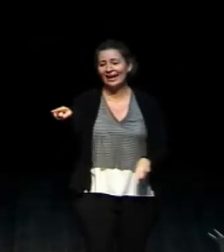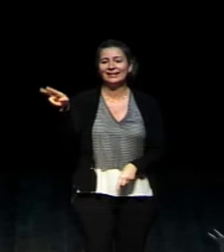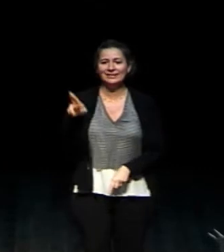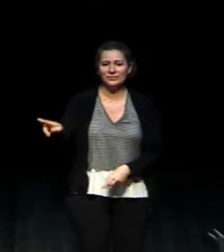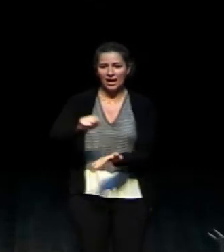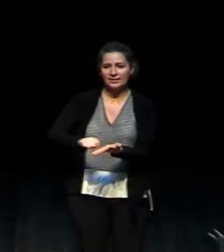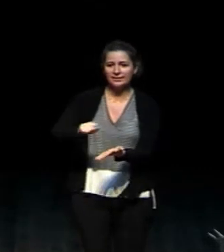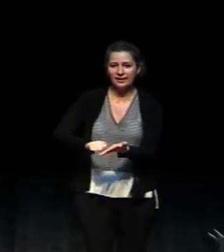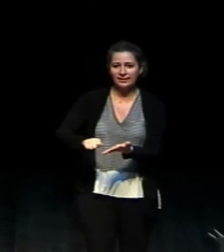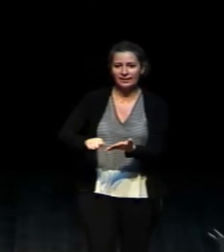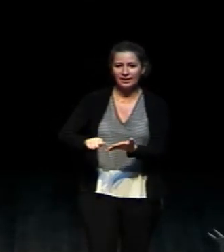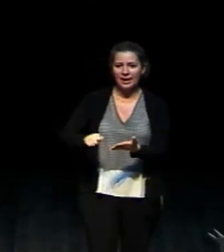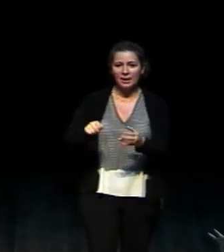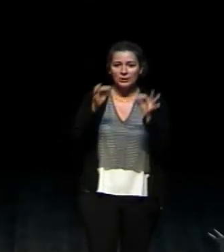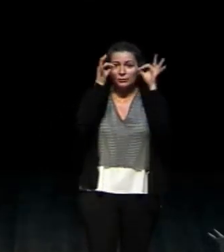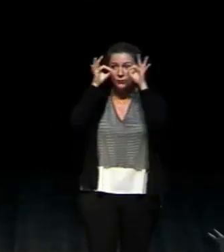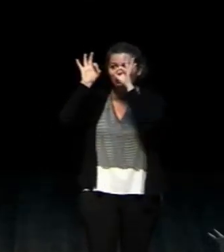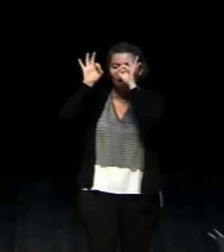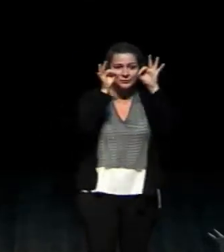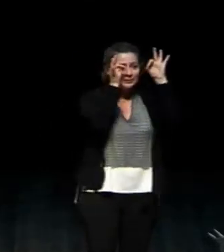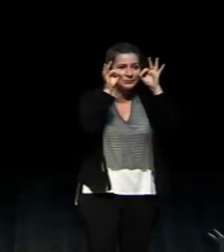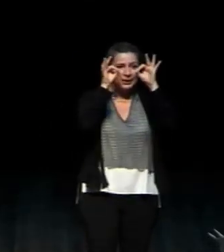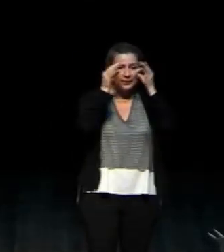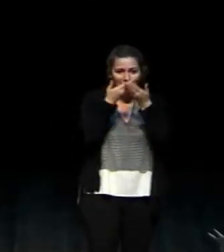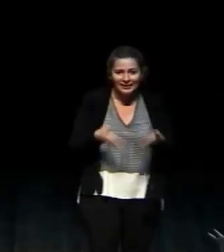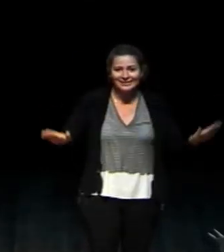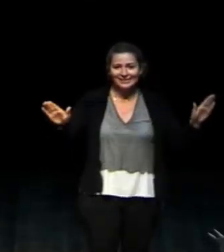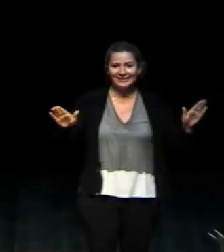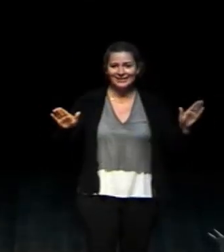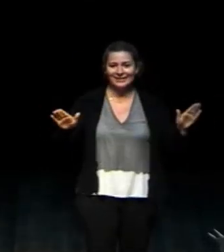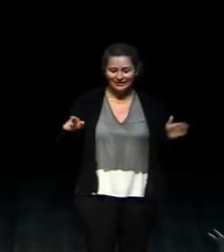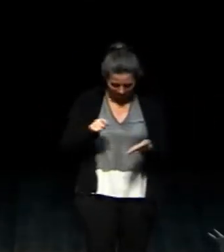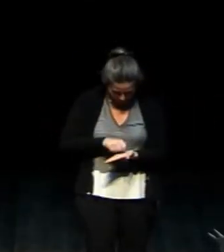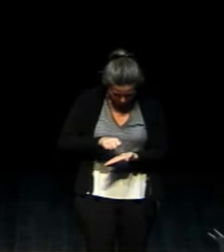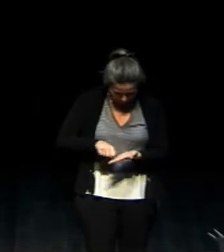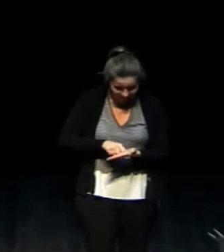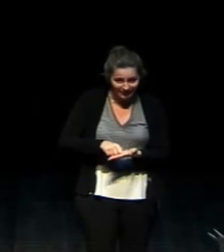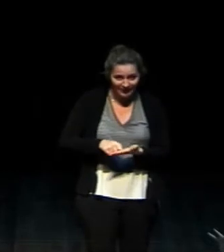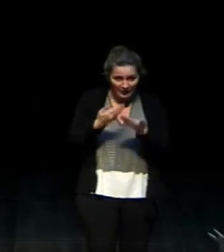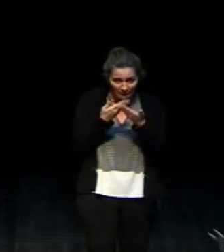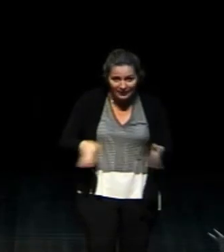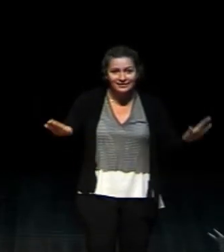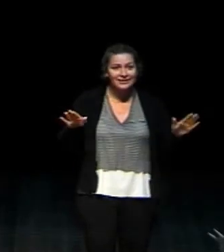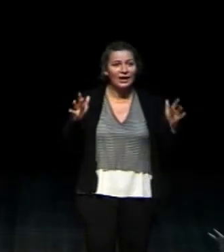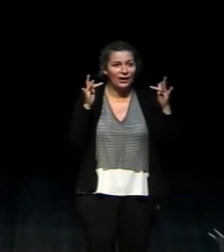Então, há professores que proíbem a escrita do aluno durante as aulas, porque quando ele faz alguma